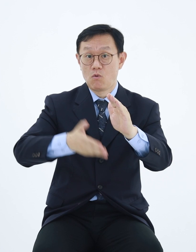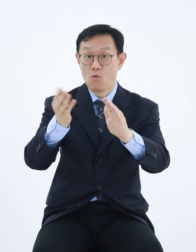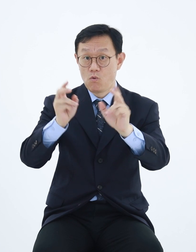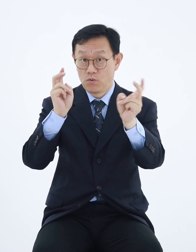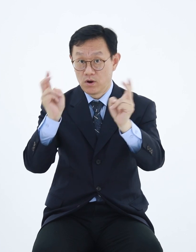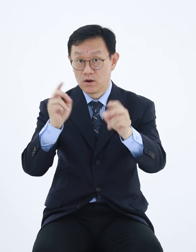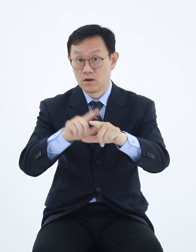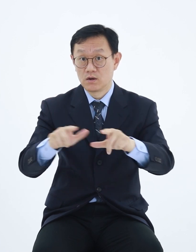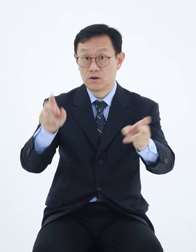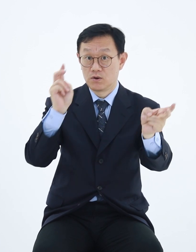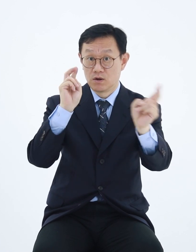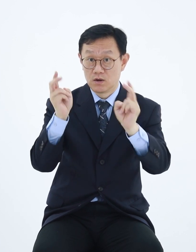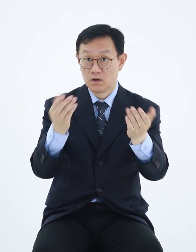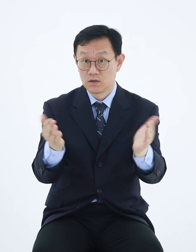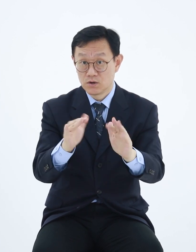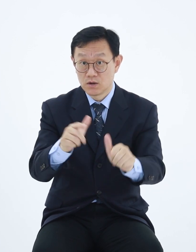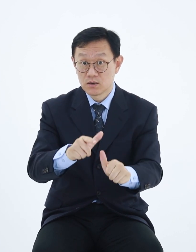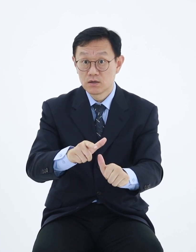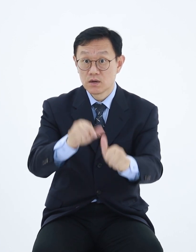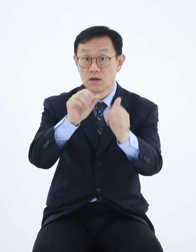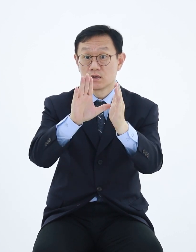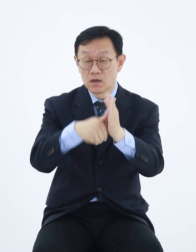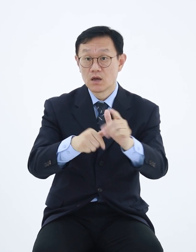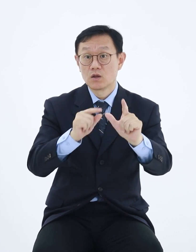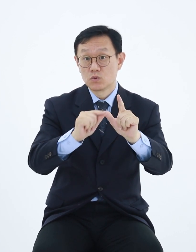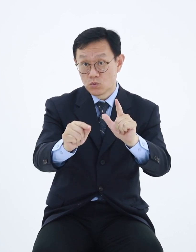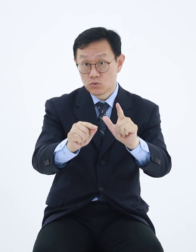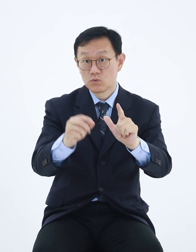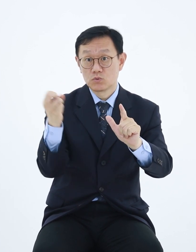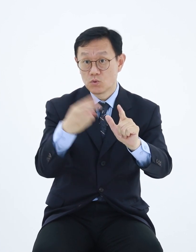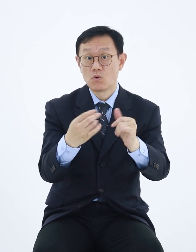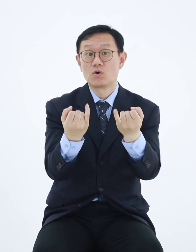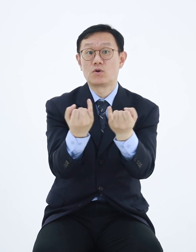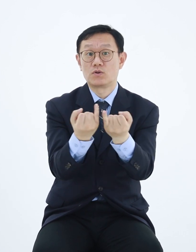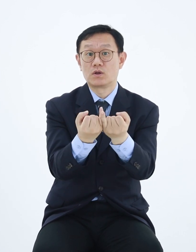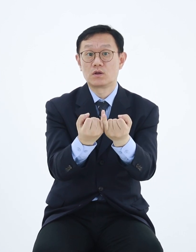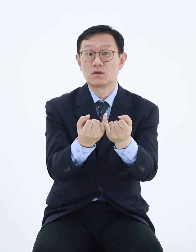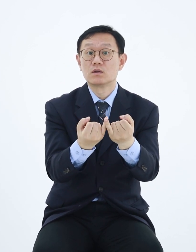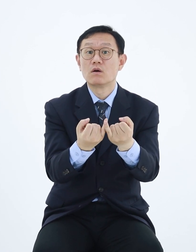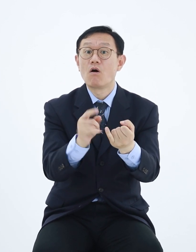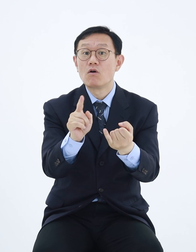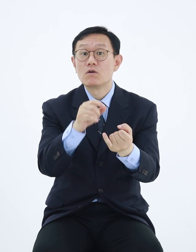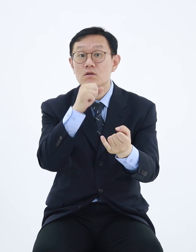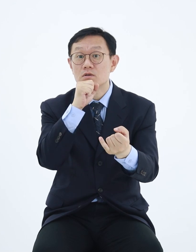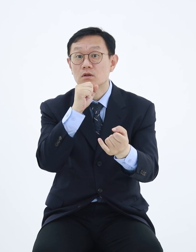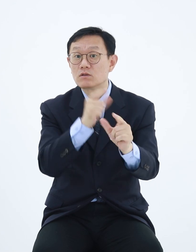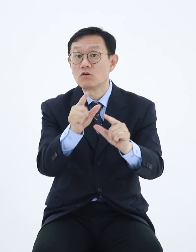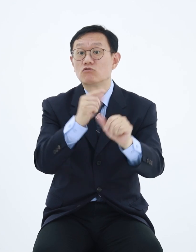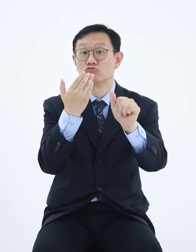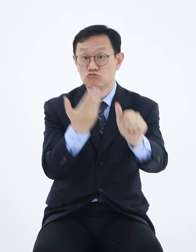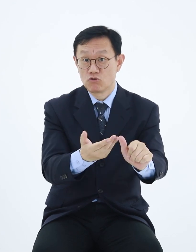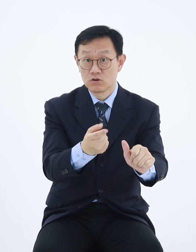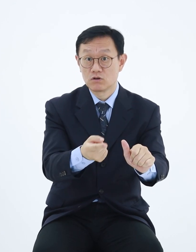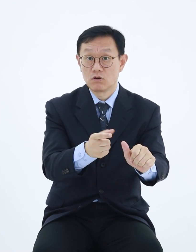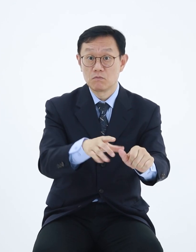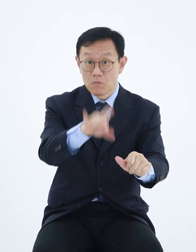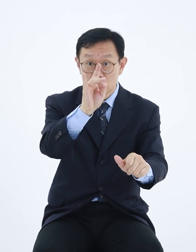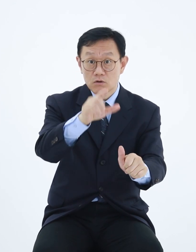및 민간기업의 직원 채용에 있어 소수 집단과 여성에게 일정 부분 인센티브를 주고 이들을 우선적으로 채용하는 것을